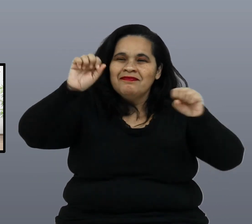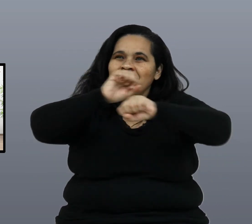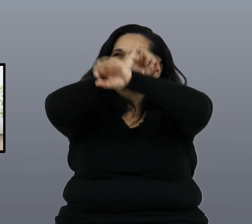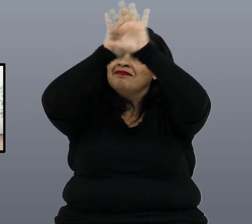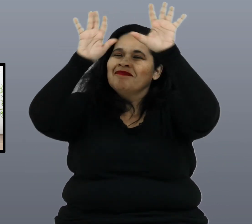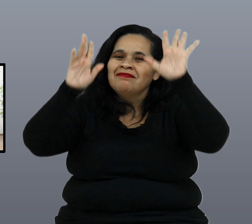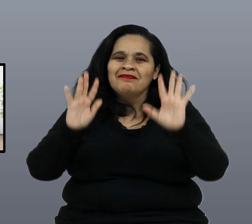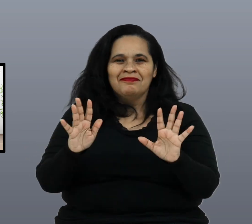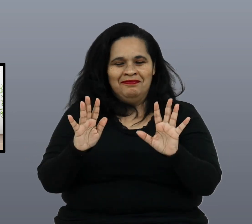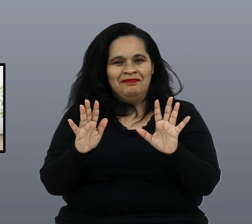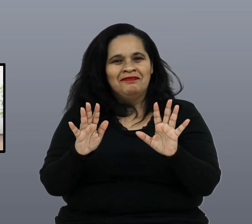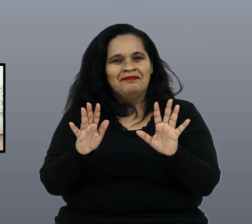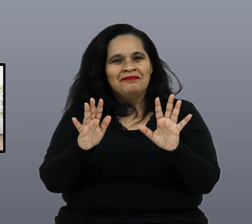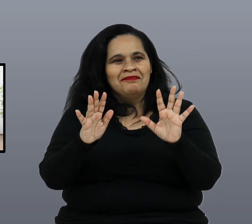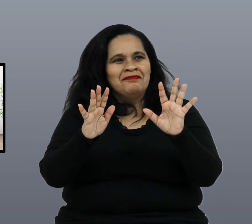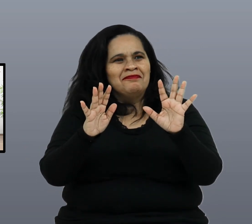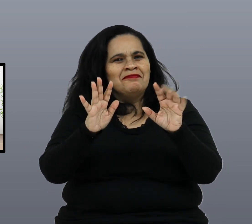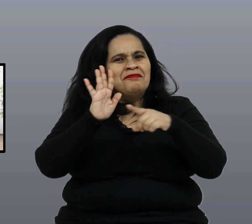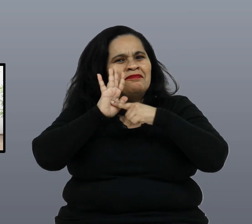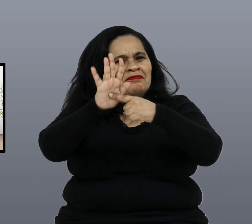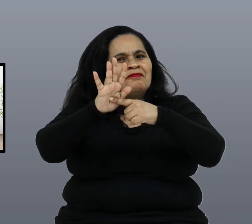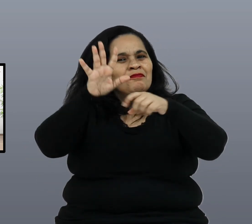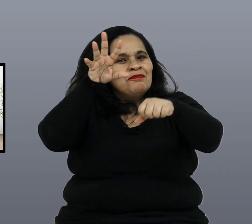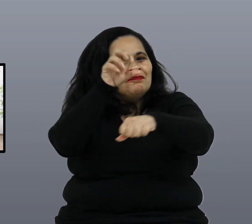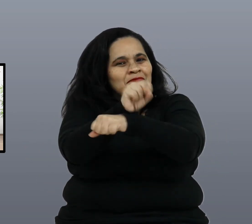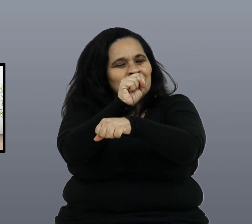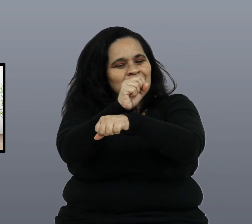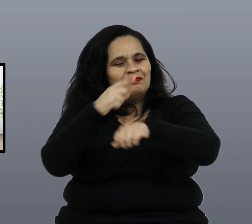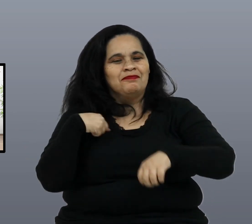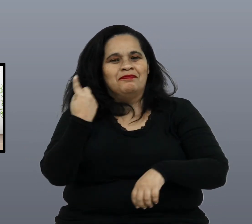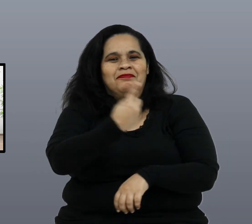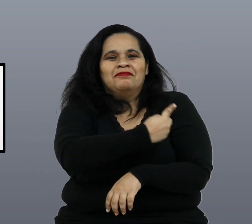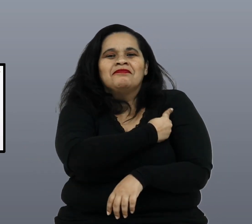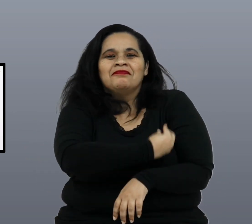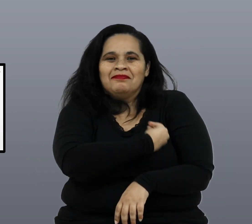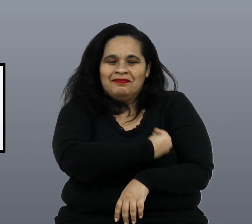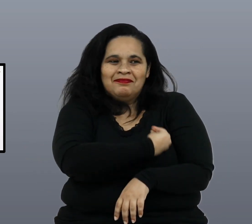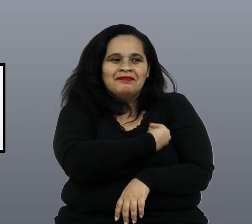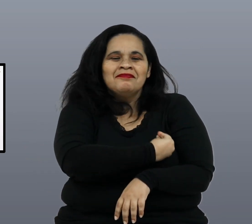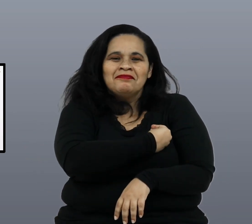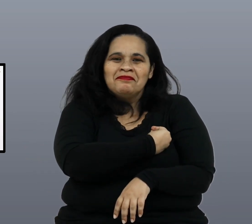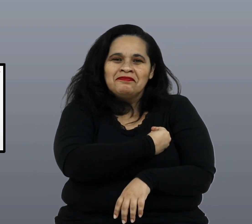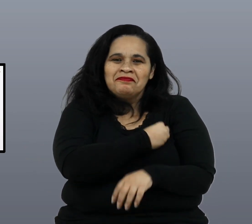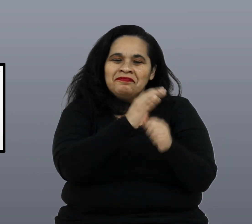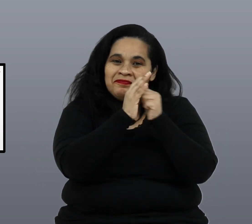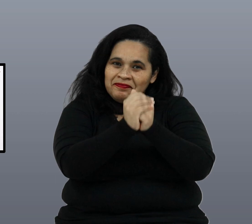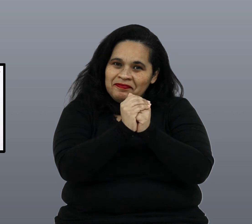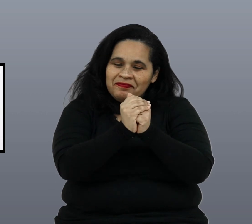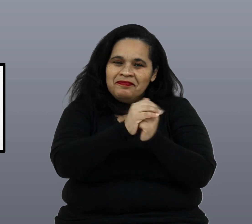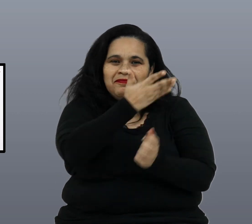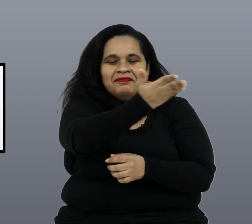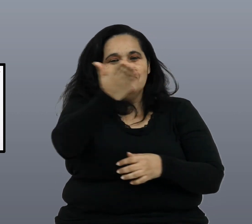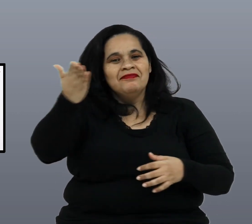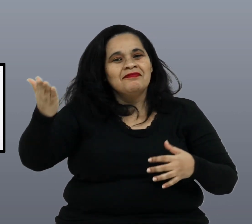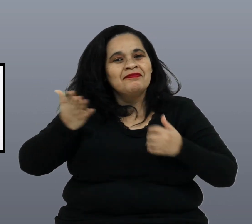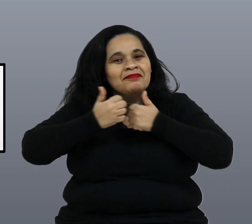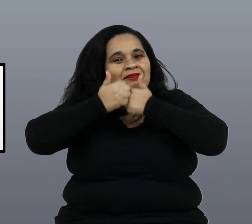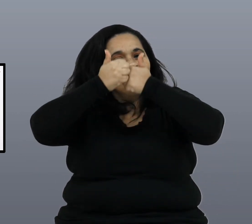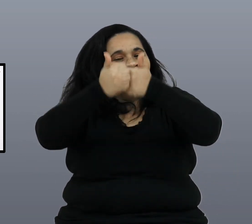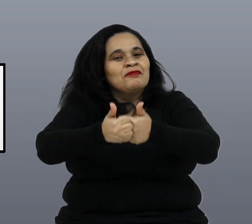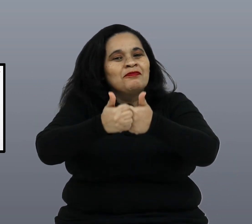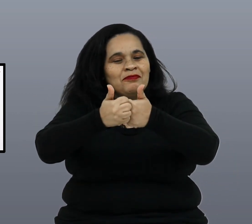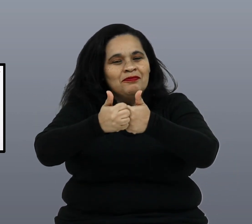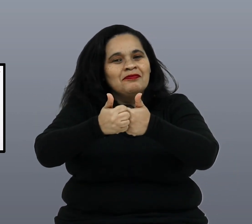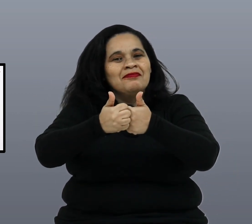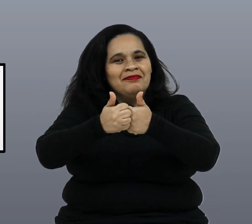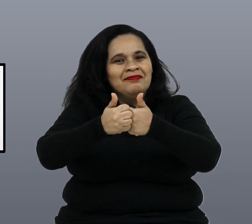visão que termina com uma palavra de esperança, né? A gente louva a Deus por isso. É isso, você que nos acompanhou até aqui, nós estamos chegando ao final